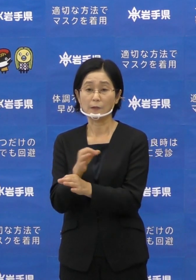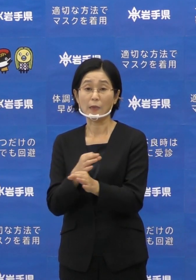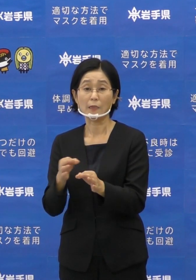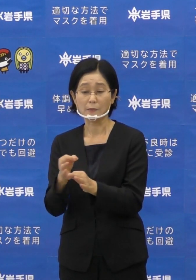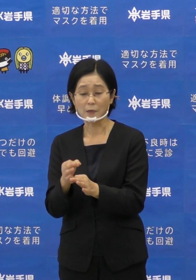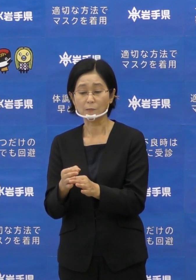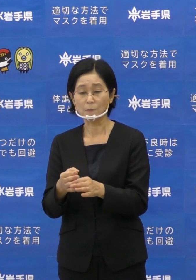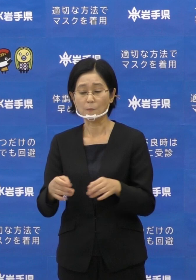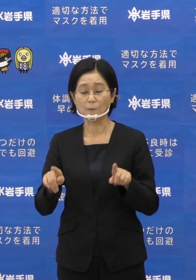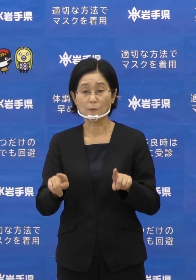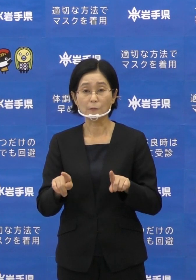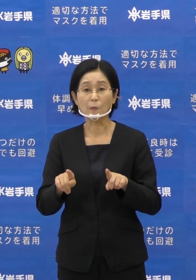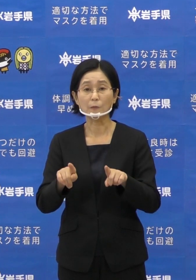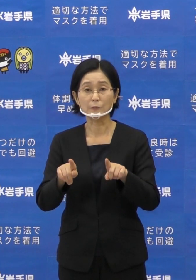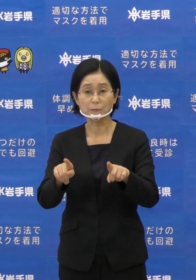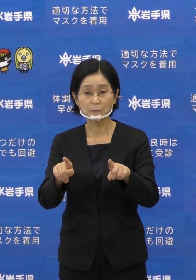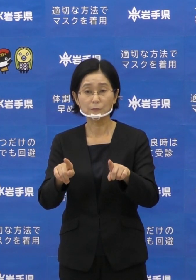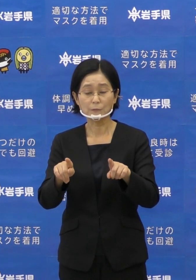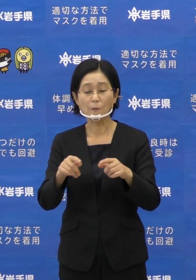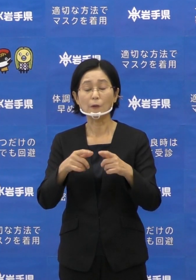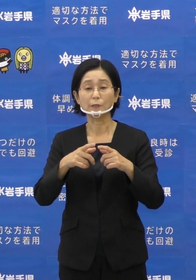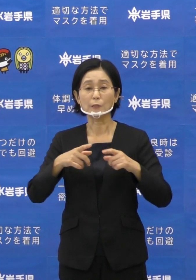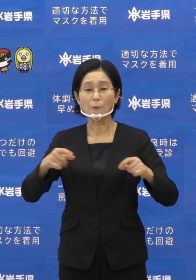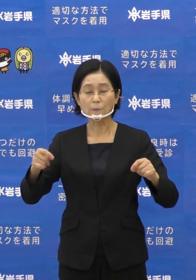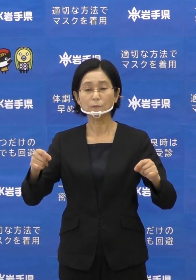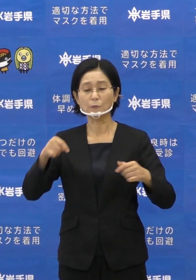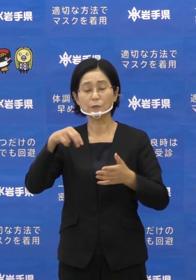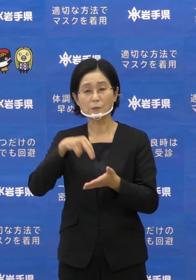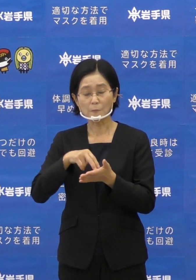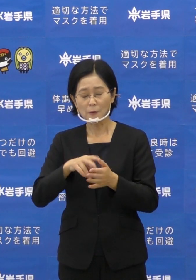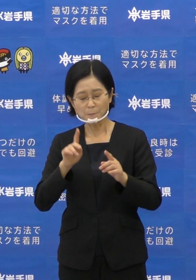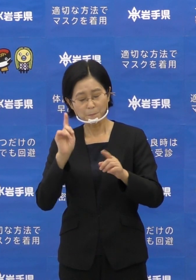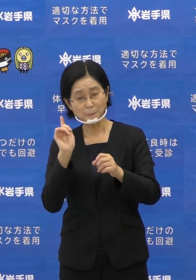と目指してきたところだと思うんですけれども、